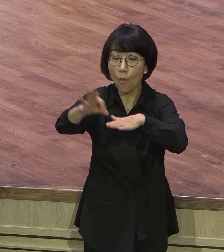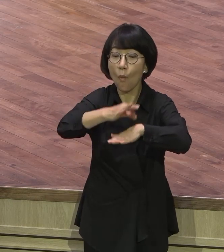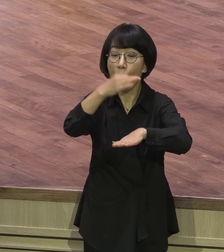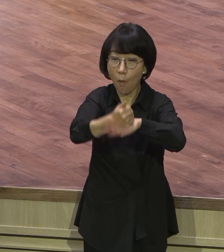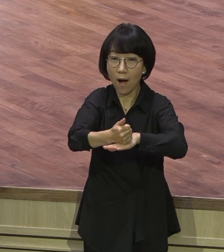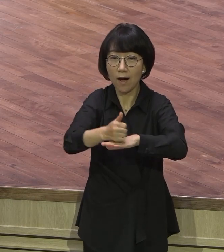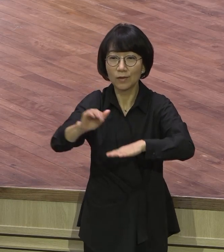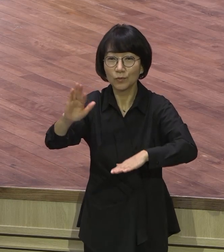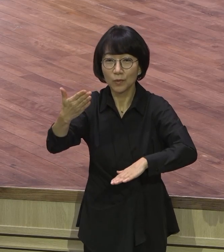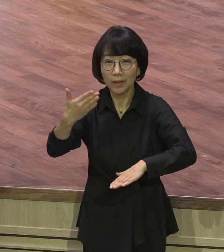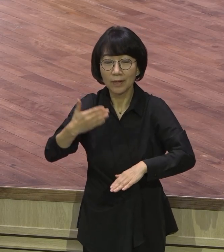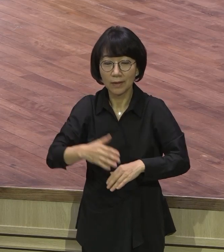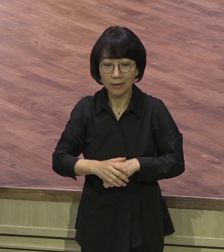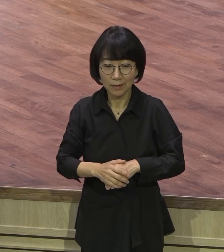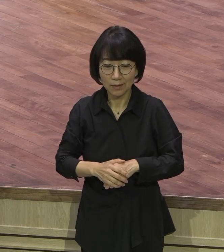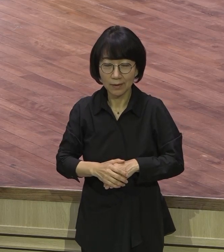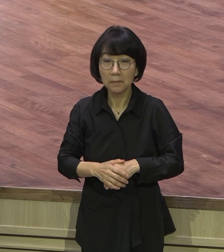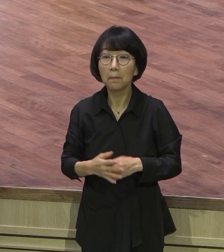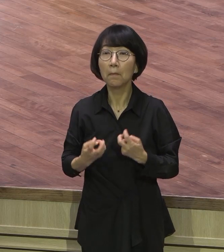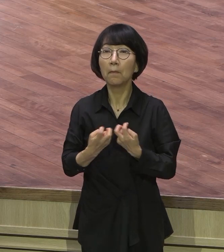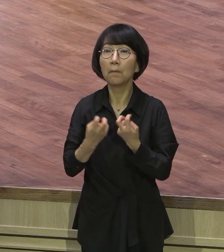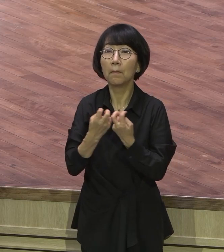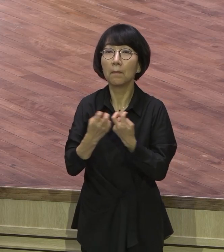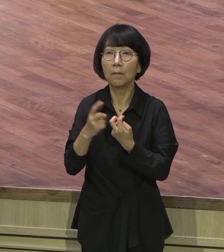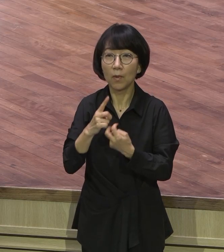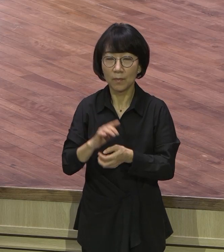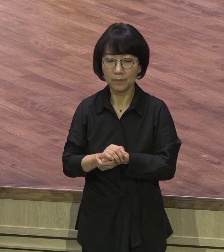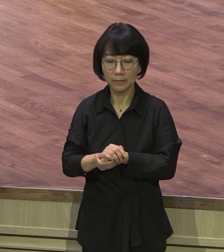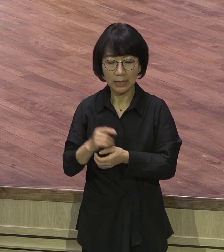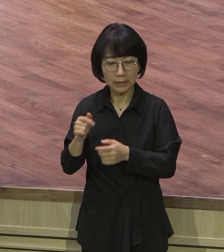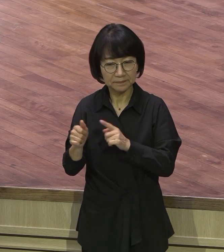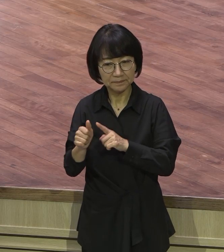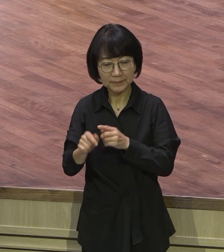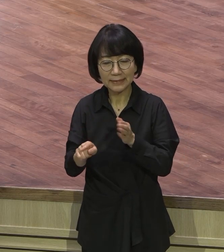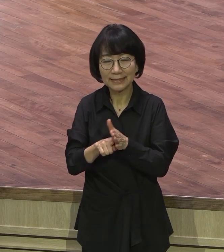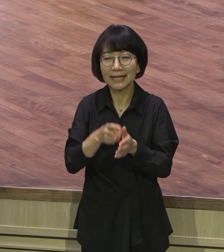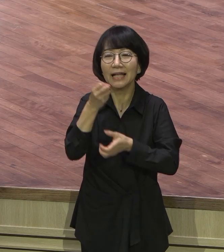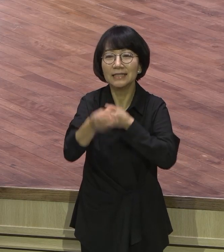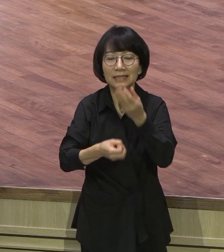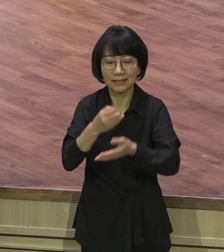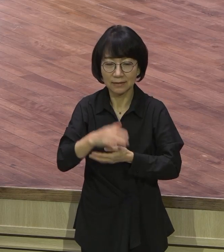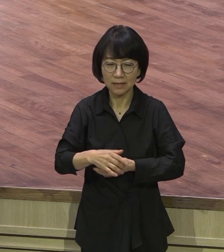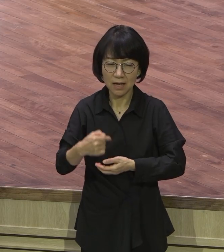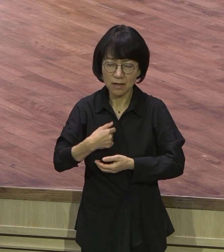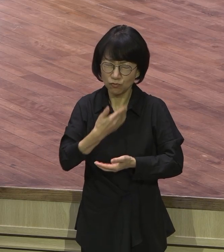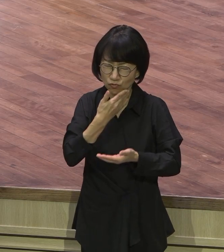뭐가 있었느냐 이 사람의 간증입니다 나는 기도가 있었다 그래서